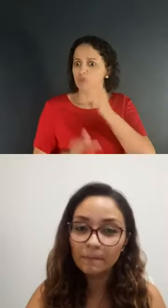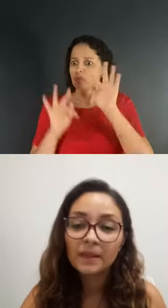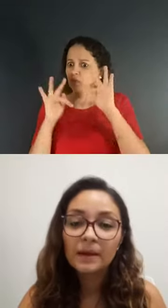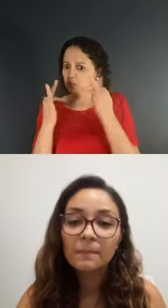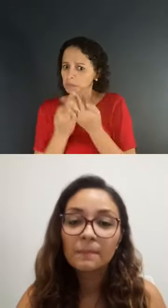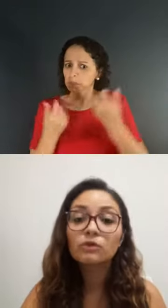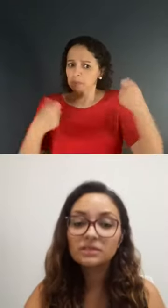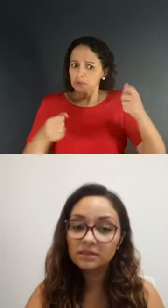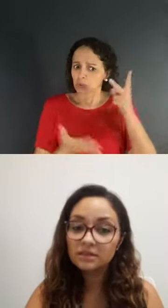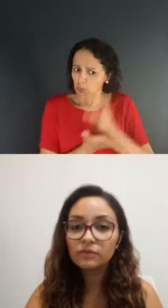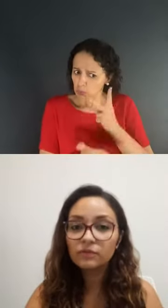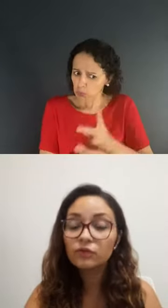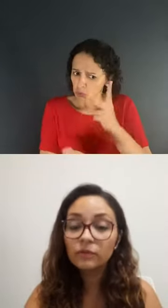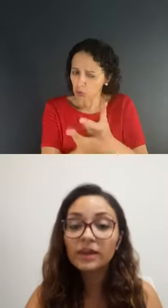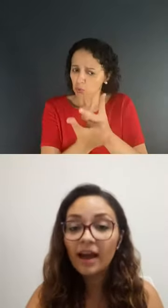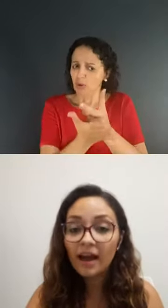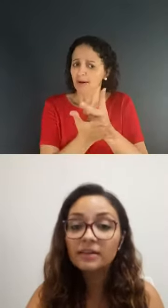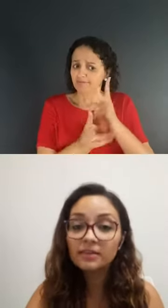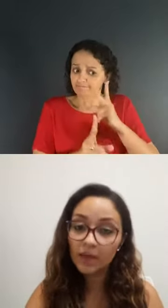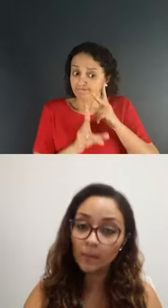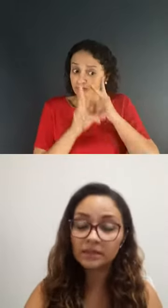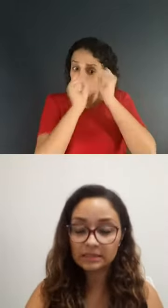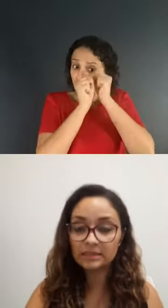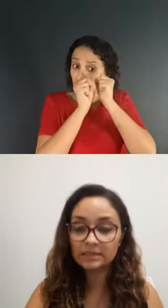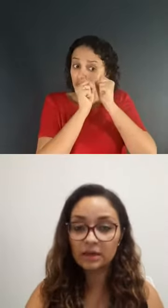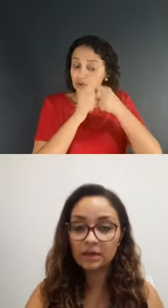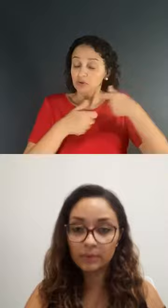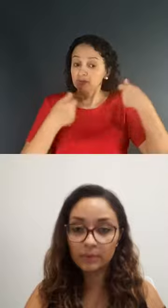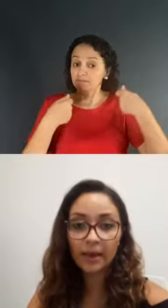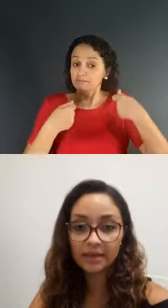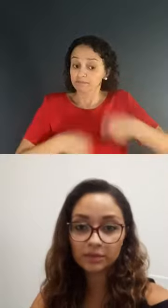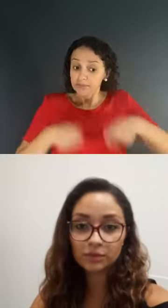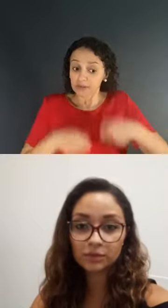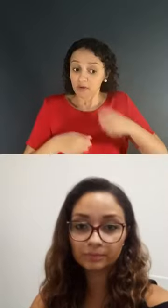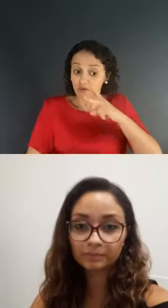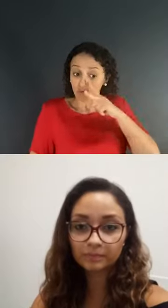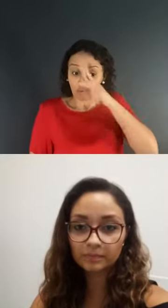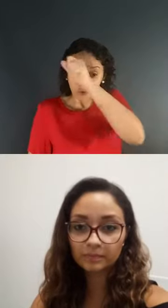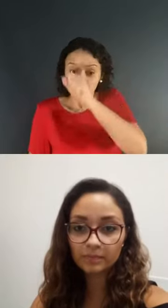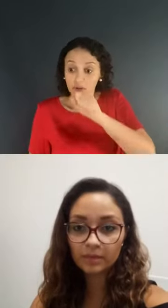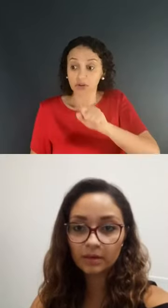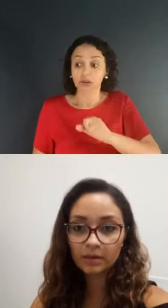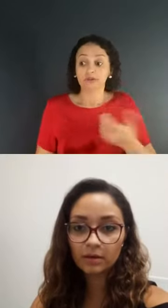família, para que ela consiga se fortificar e ter uma decisão em relação a isso.